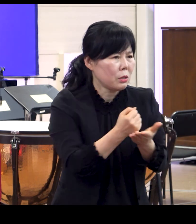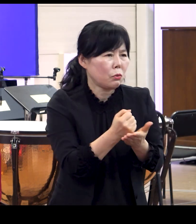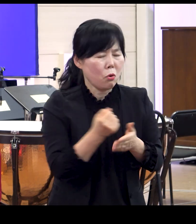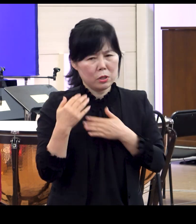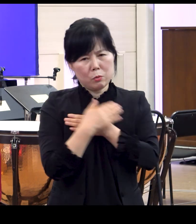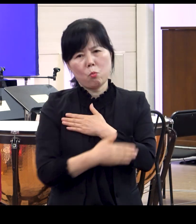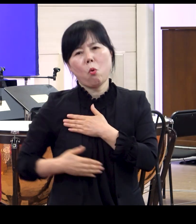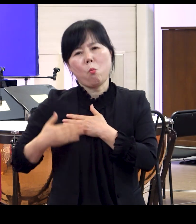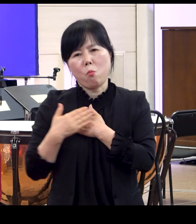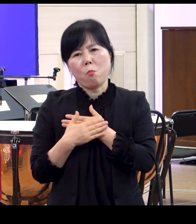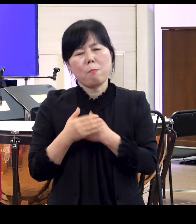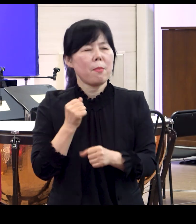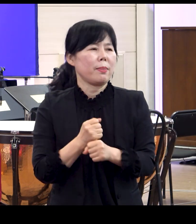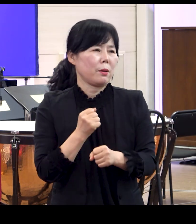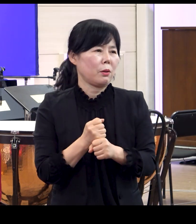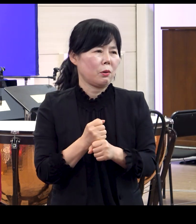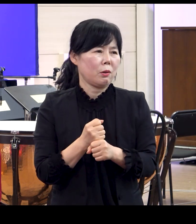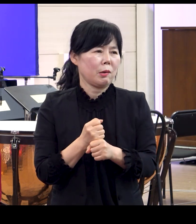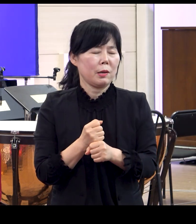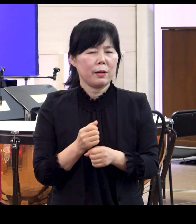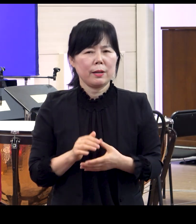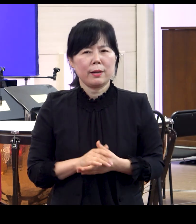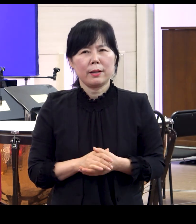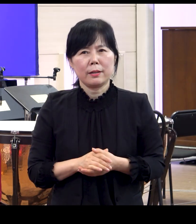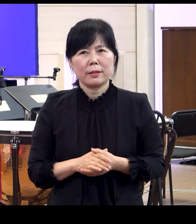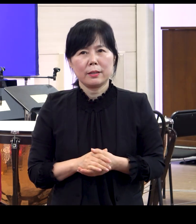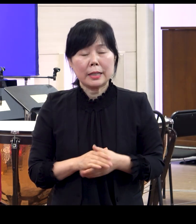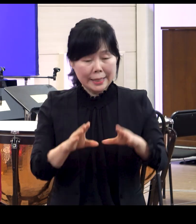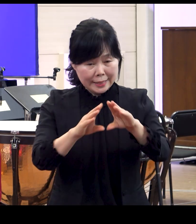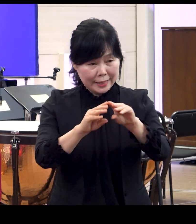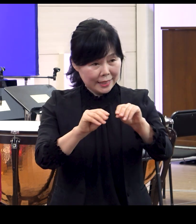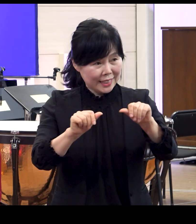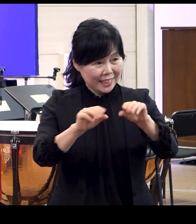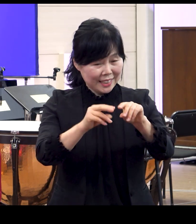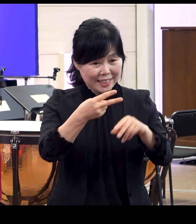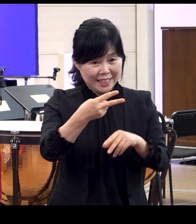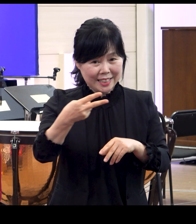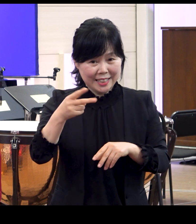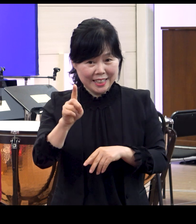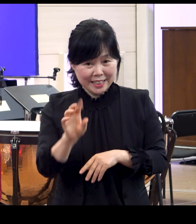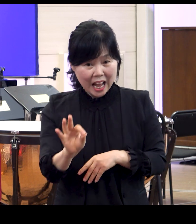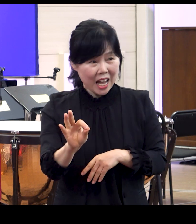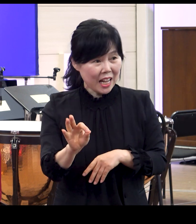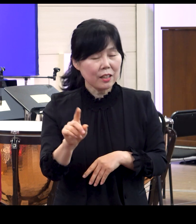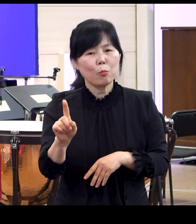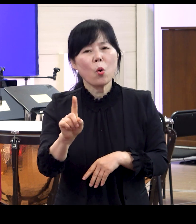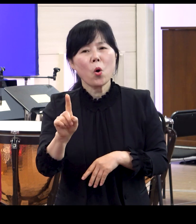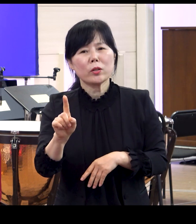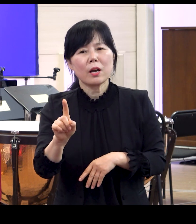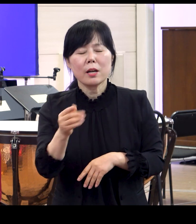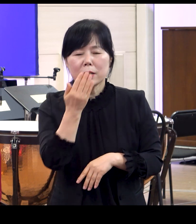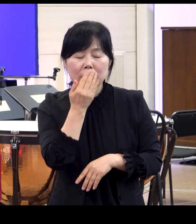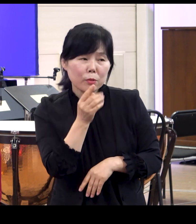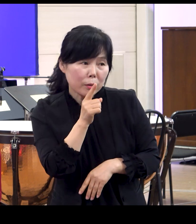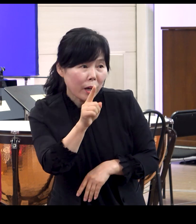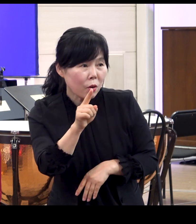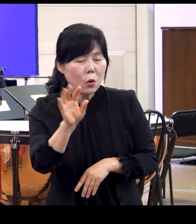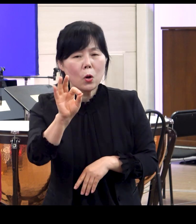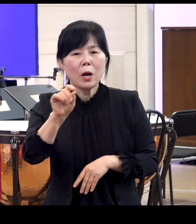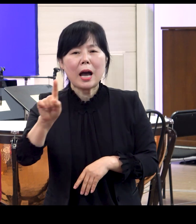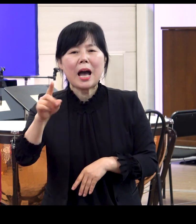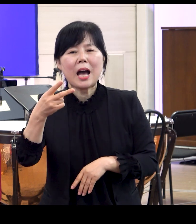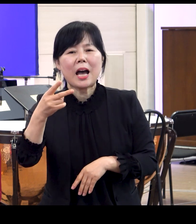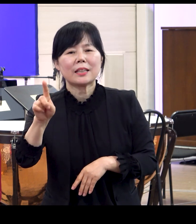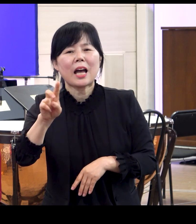몸이 만들어진 거예요. 자, 보세요. 여기 이 땅이라는 말, 이 말이 히브리어로 아다마라는 말입니다. 아다마.